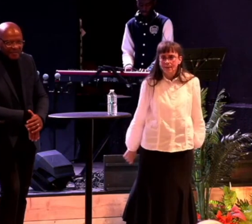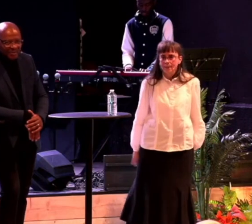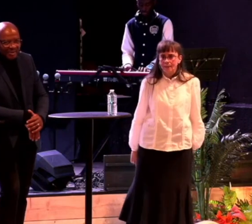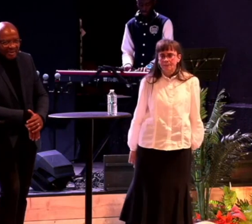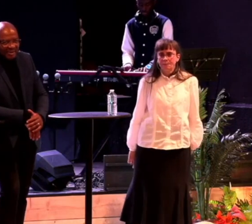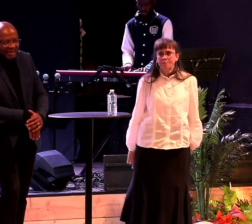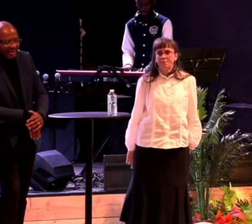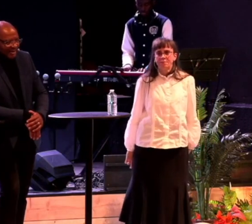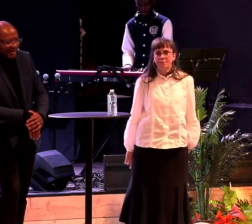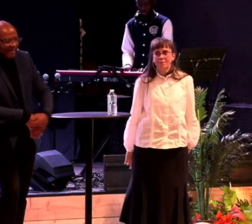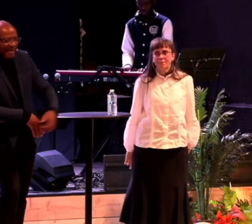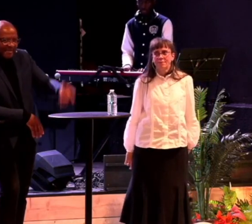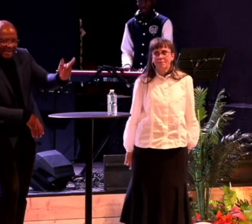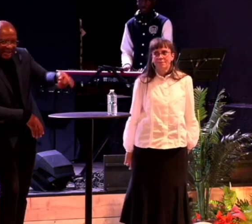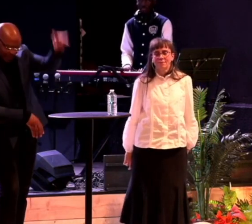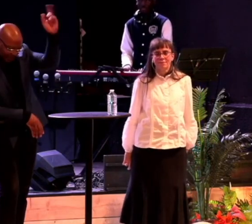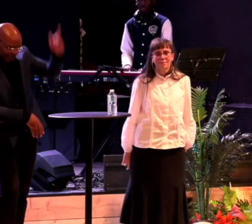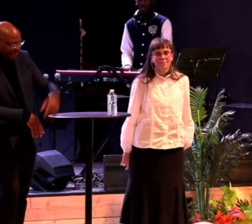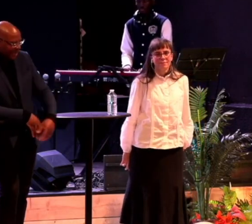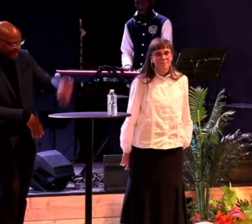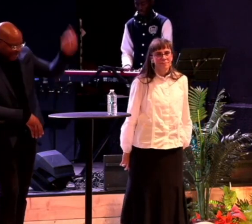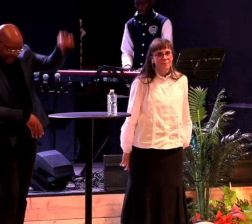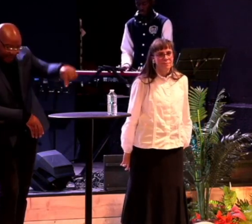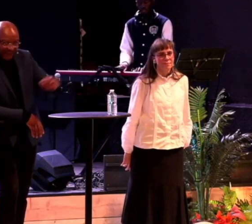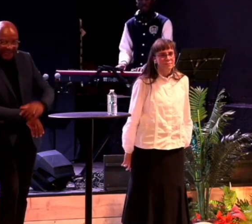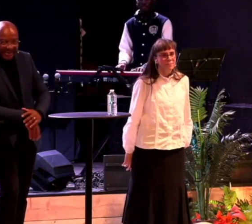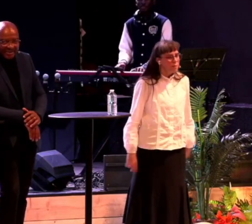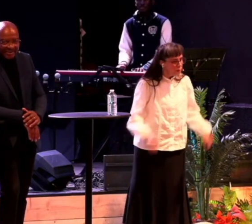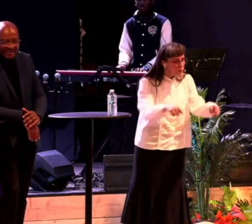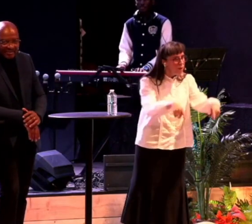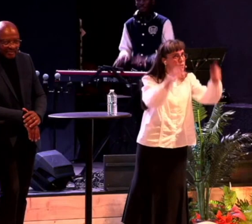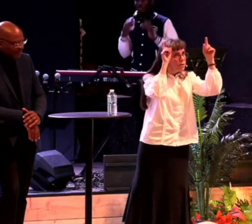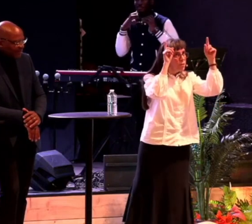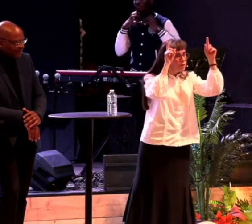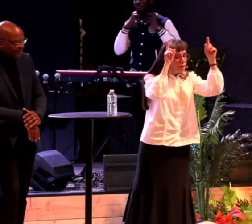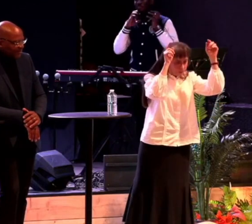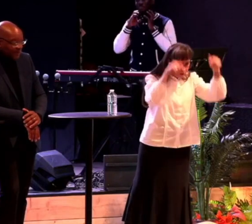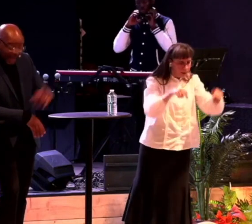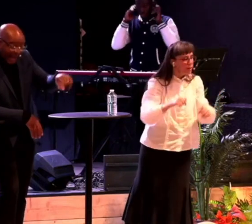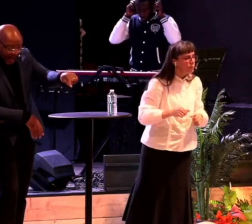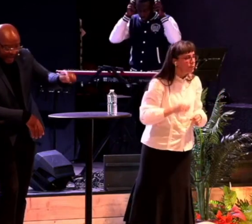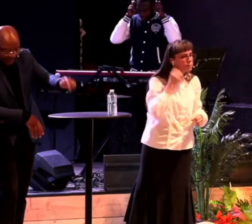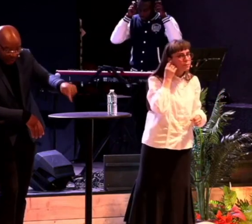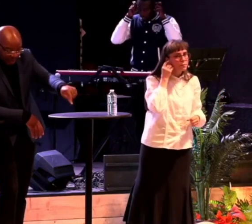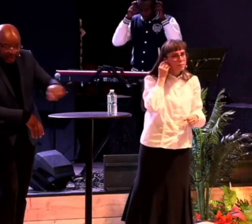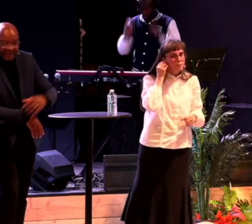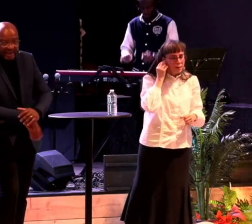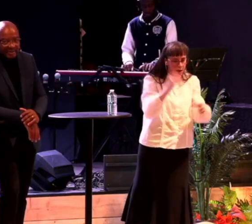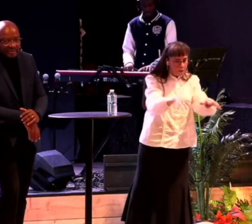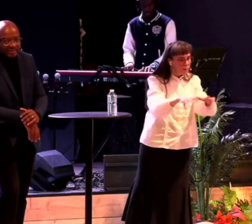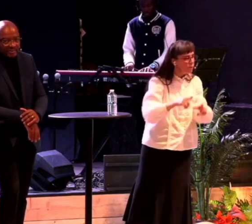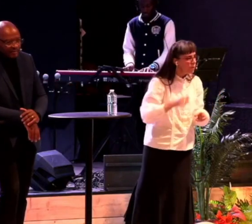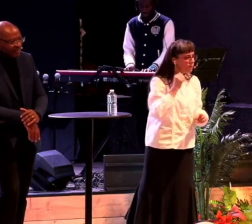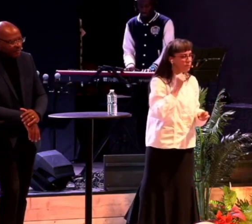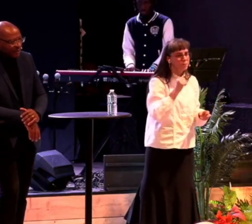relax. De la même manière que qu'il est parti, c'est là qu'il va revenir. The same way he actually went up, he will là, là, là, sur le mont des Oliviers. Yeah, on